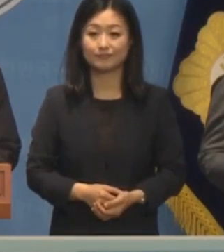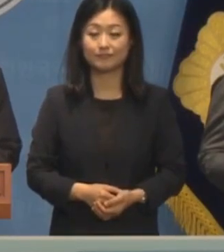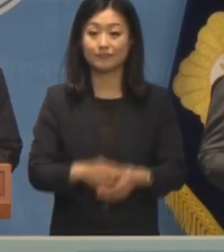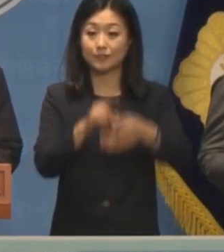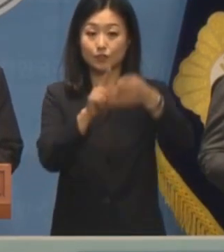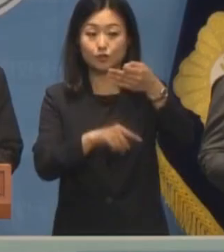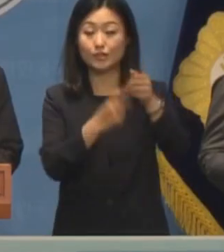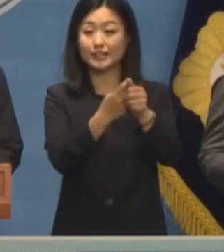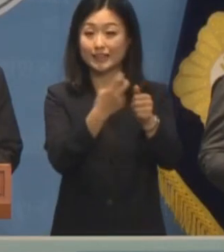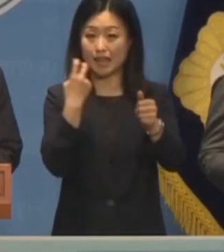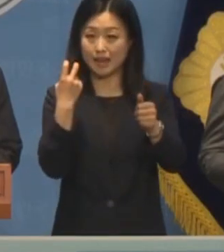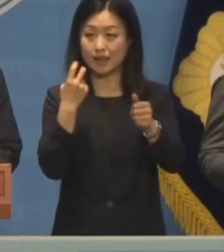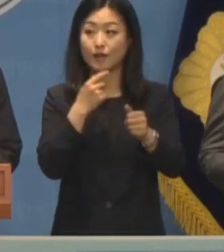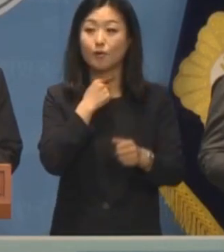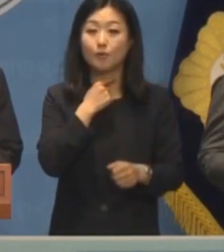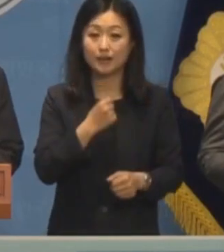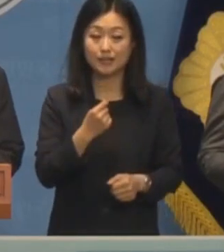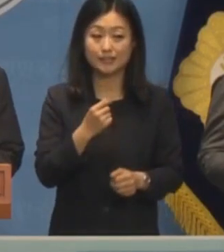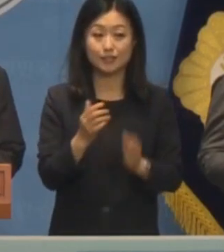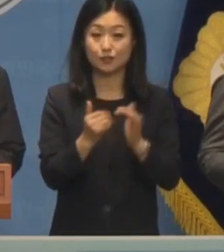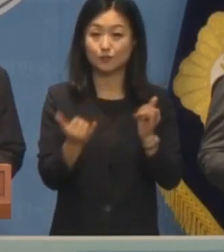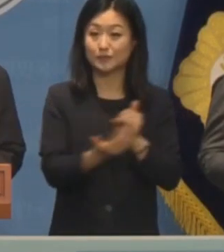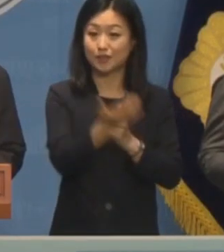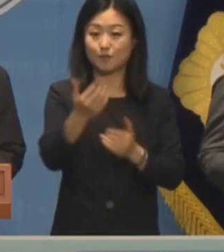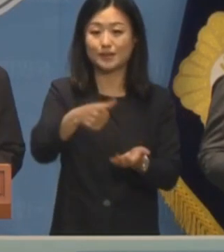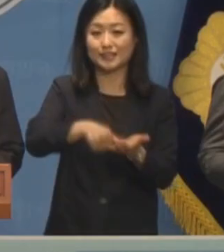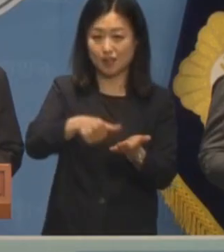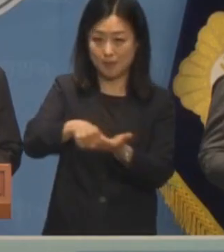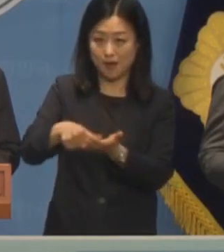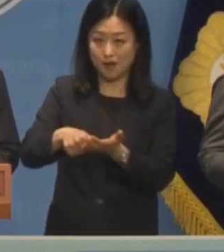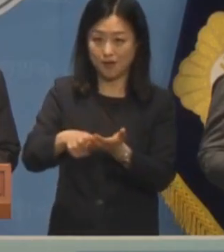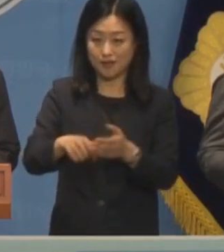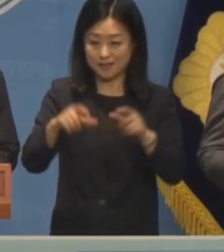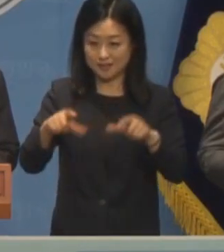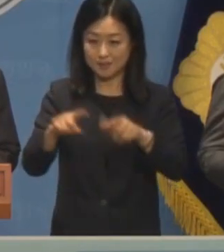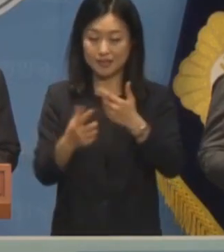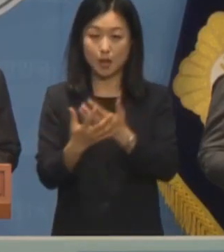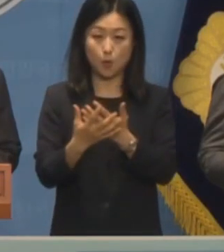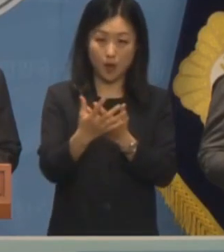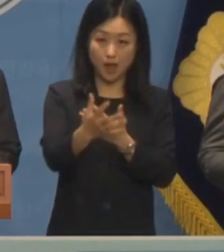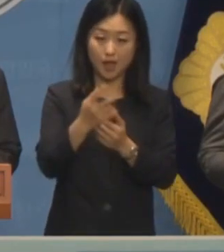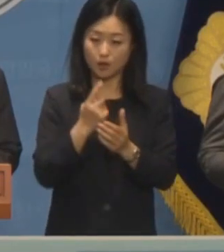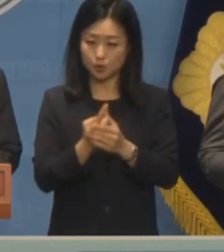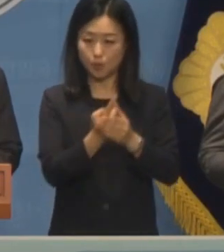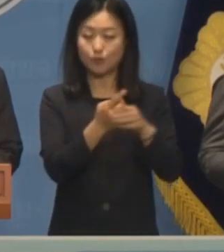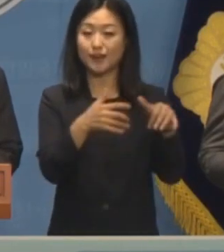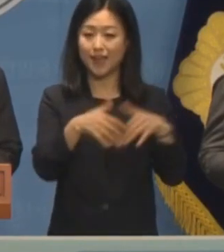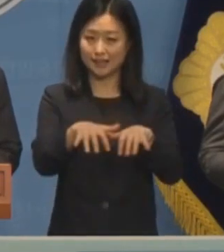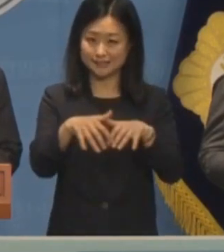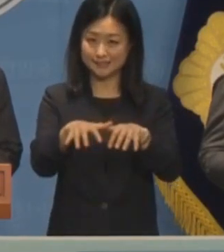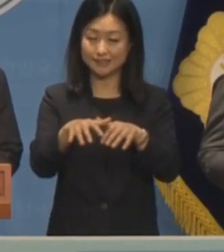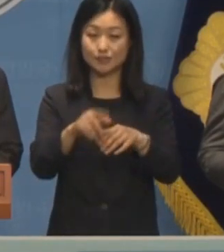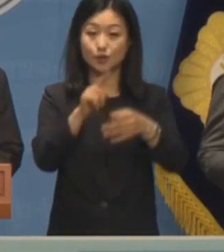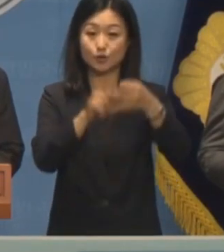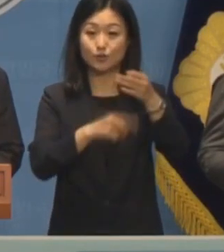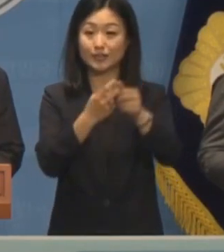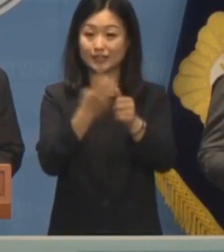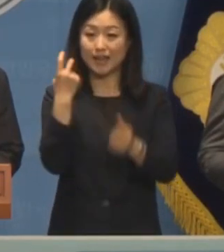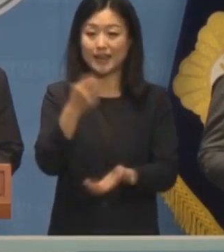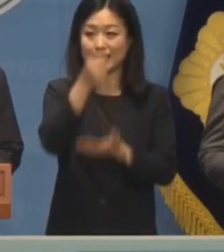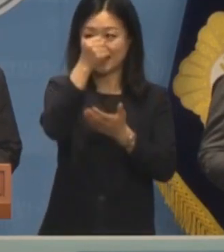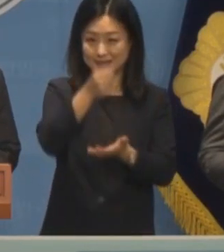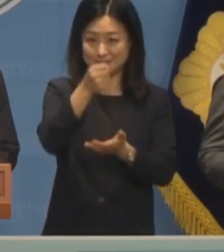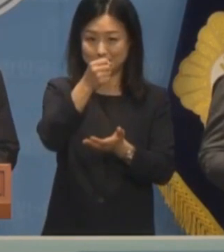윤석열 탄핵을 촉구하는 유권자 서명 그리고 지역별 유권자 대회 그리고 촛불 대행진에 그리고 윤석열 탄핵 기금